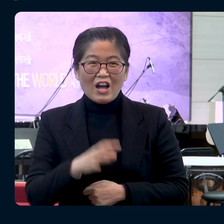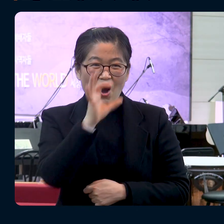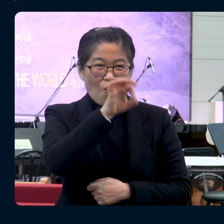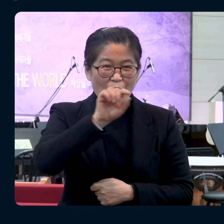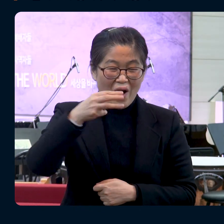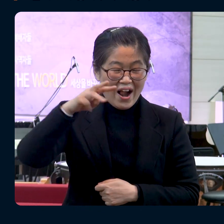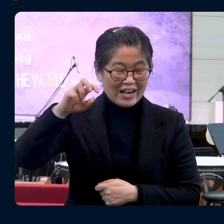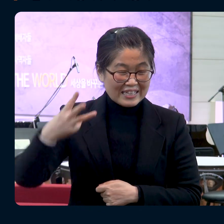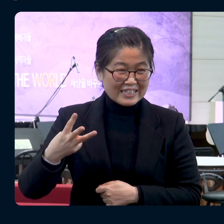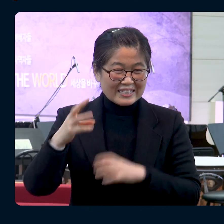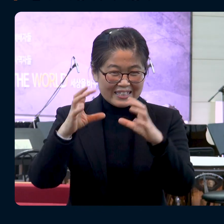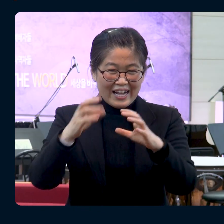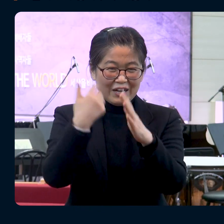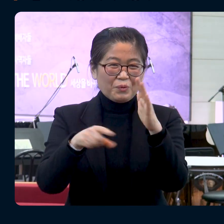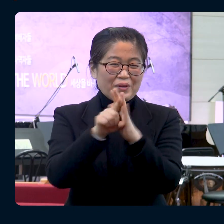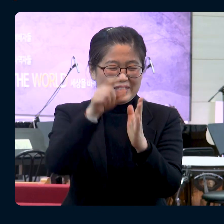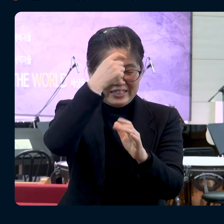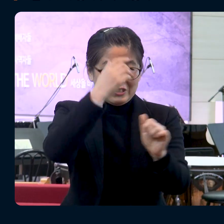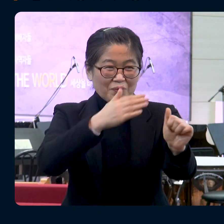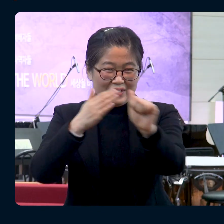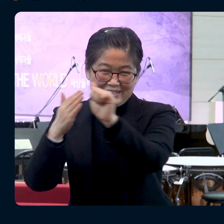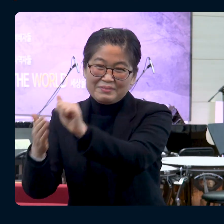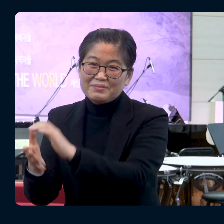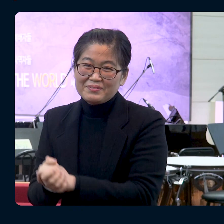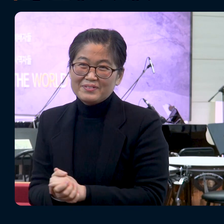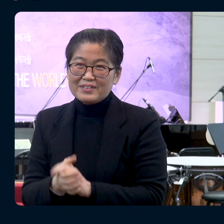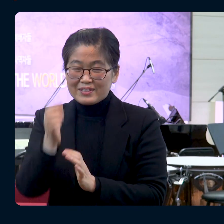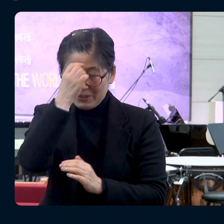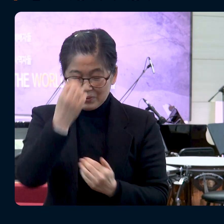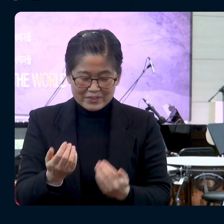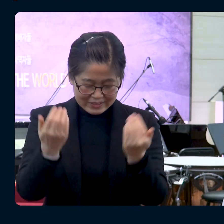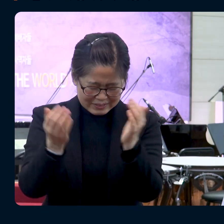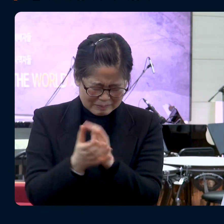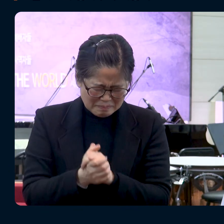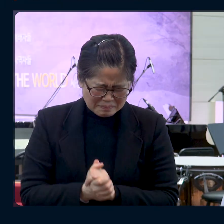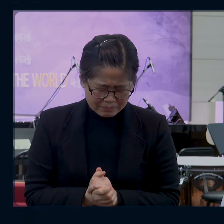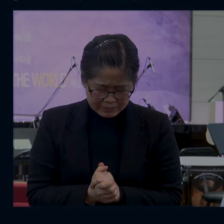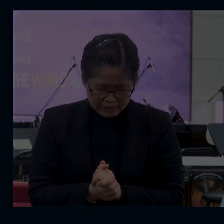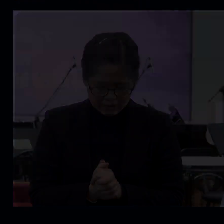월드 클래스 잊지 마십시오. 기도하겠습니다.